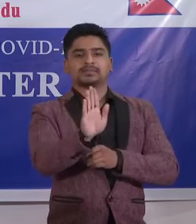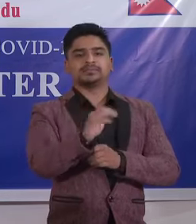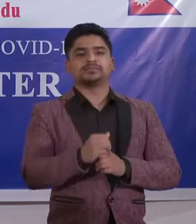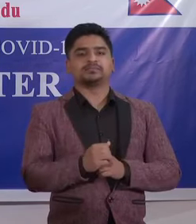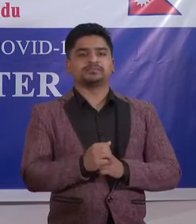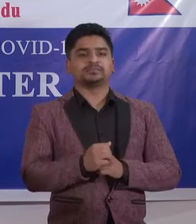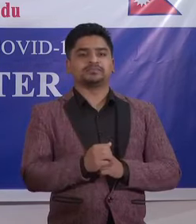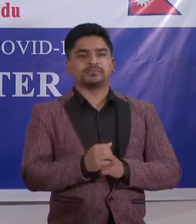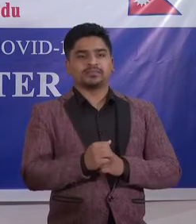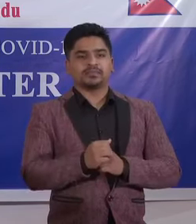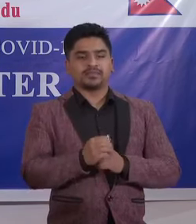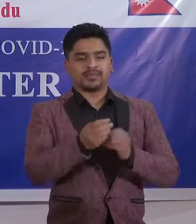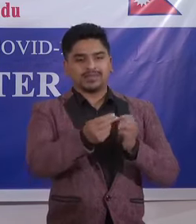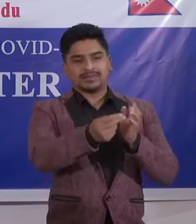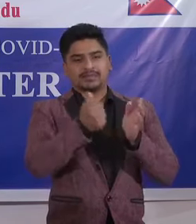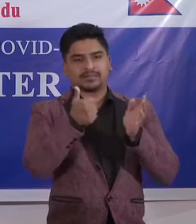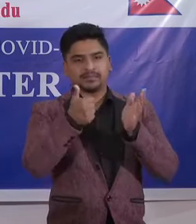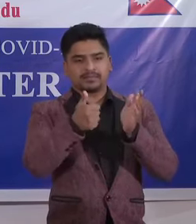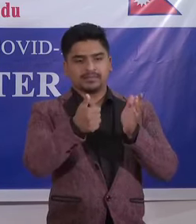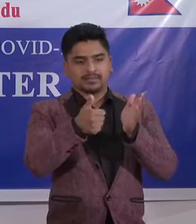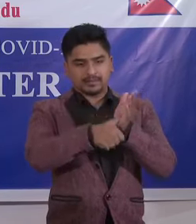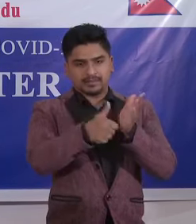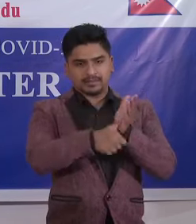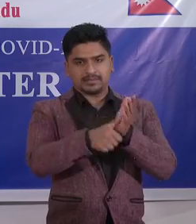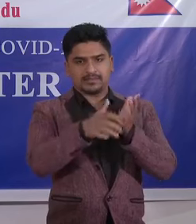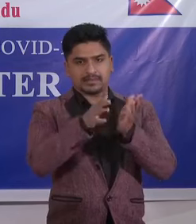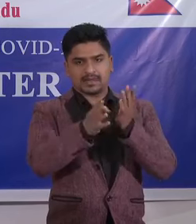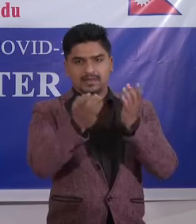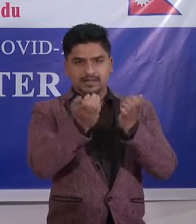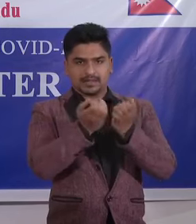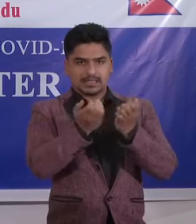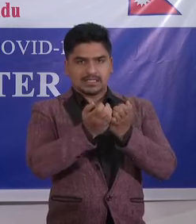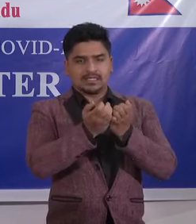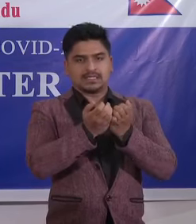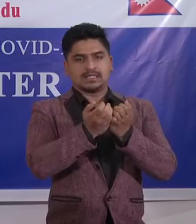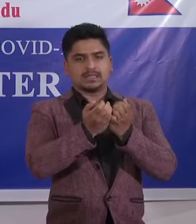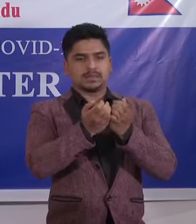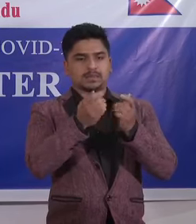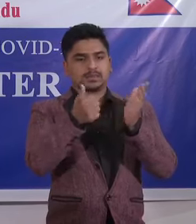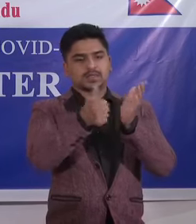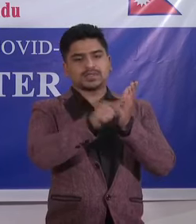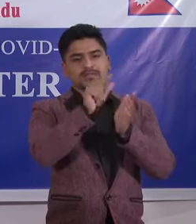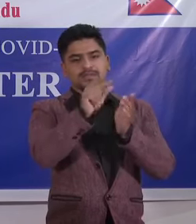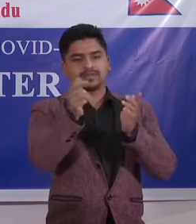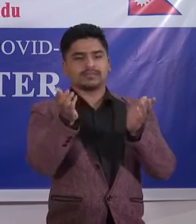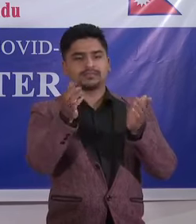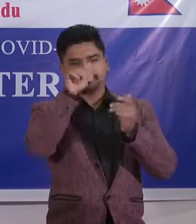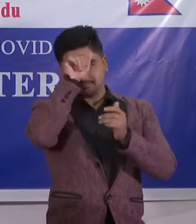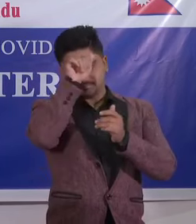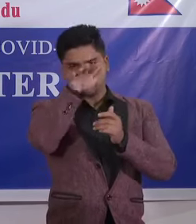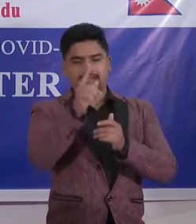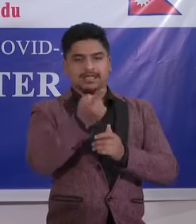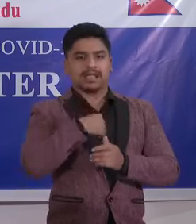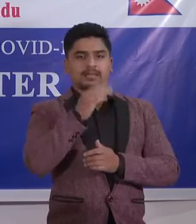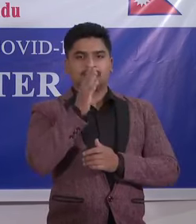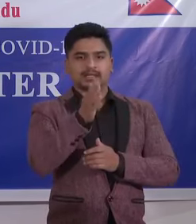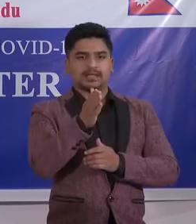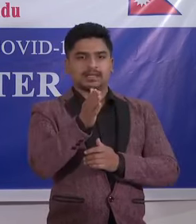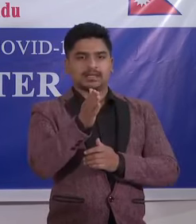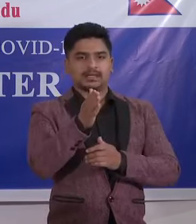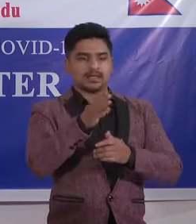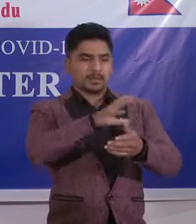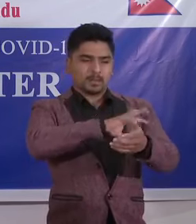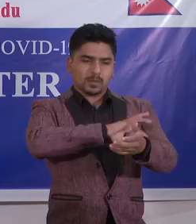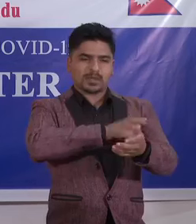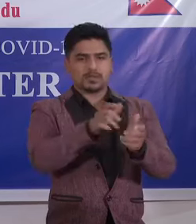यो रैपिड डाइगनोस्टिक टेस्ट बाटा गरीने परिक्षेन अरुको के अपडेट कराऊना चाहांचु। आमीले प्रती